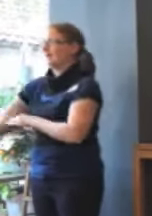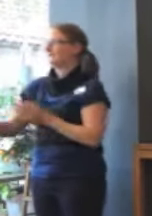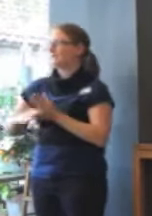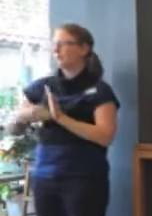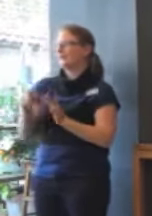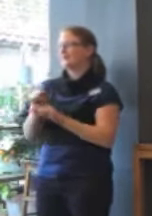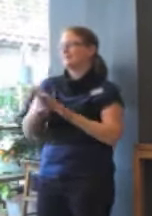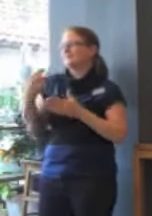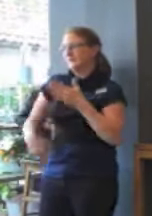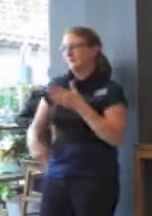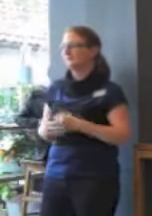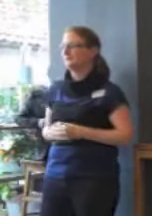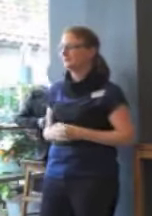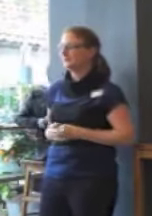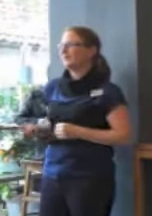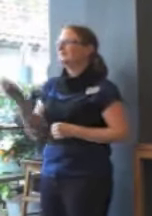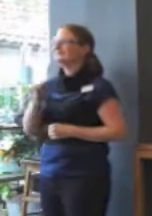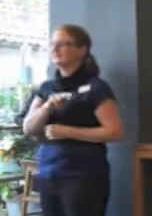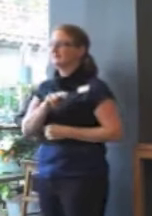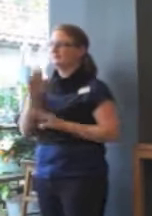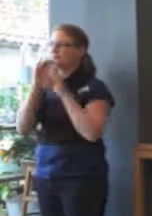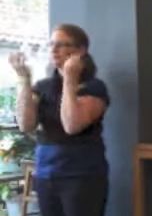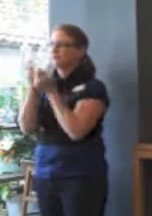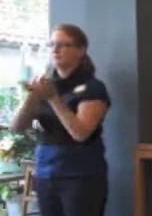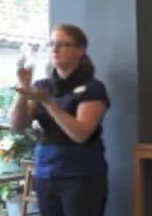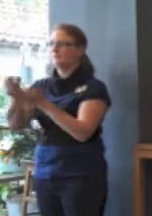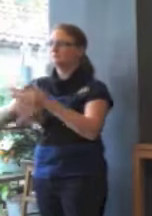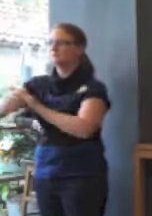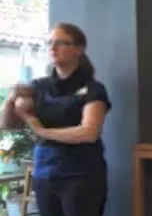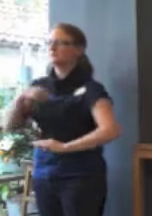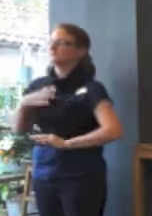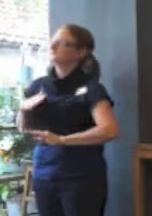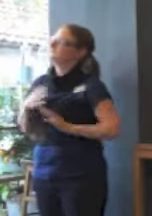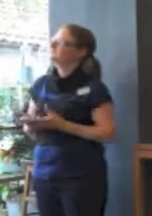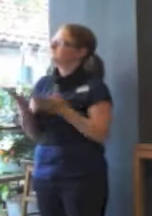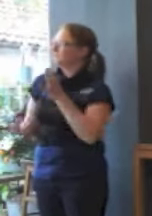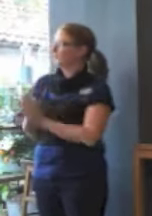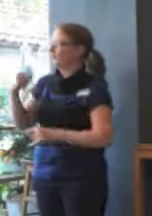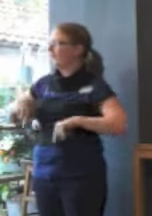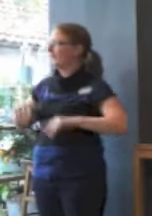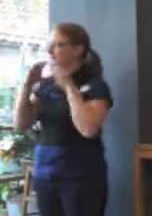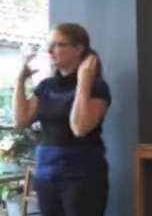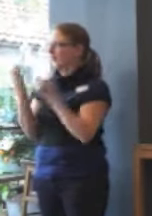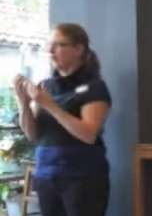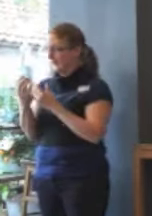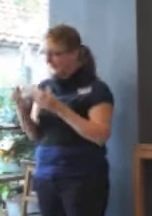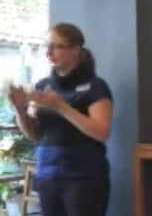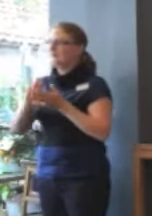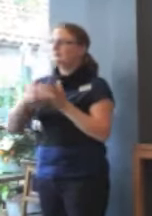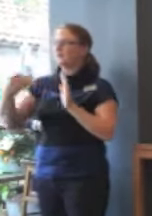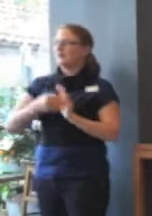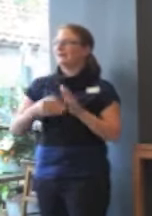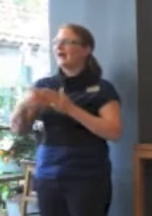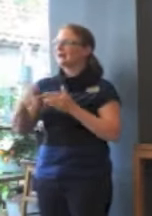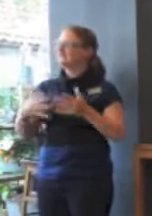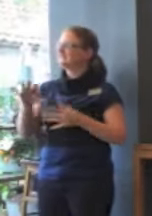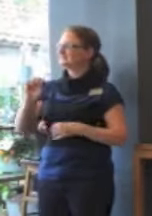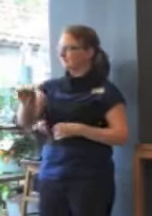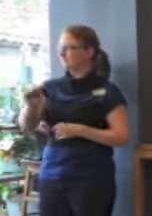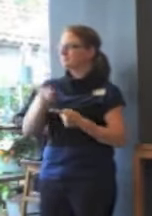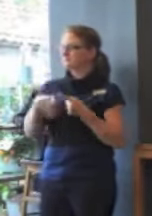Och det är exempel på socialfondsinsatser som vi vill lyfta i det här seminariet är projektet Arbetsam